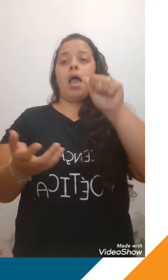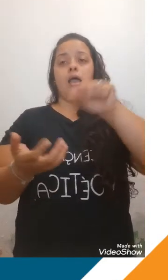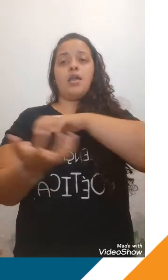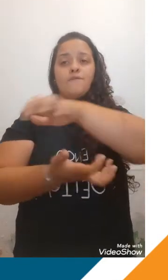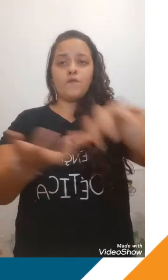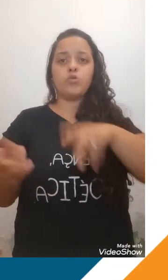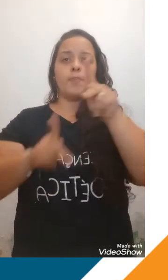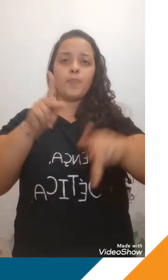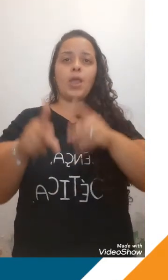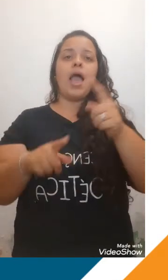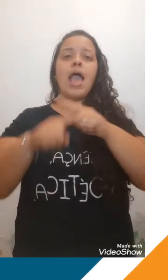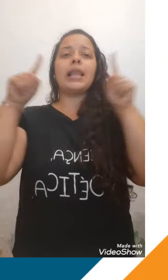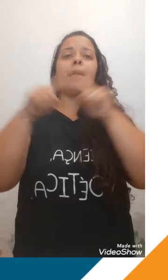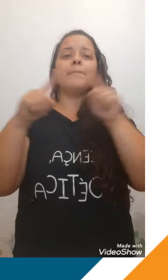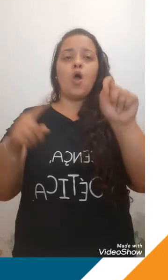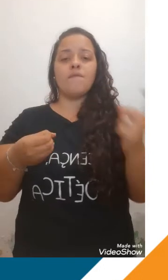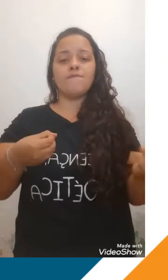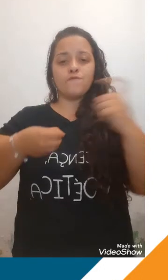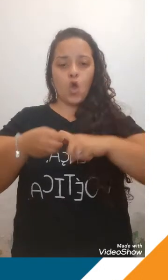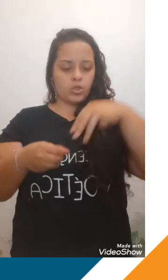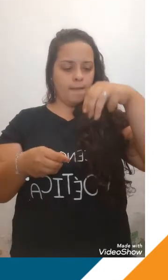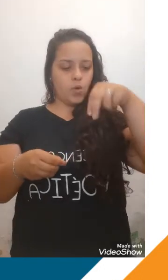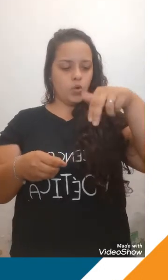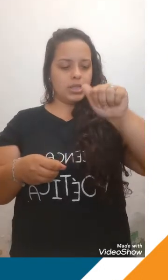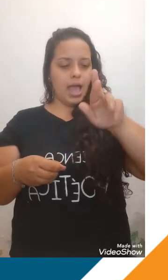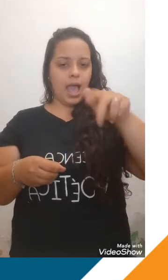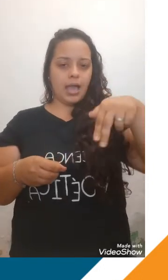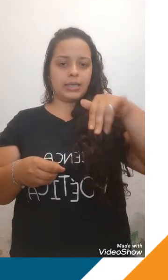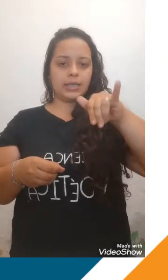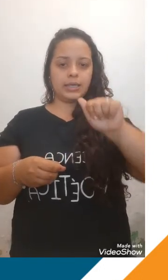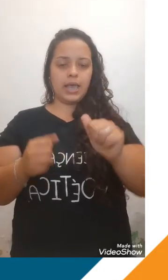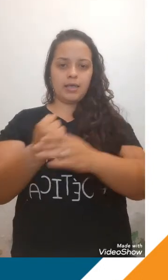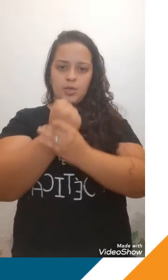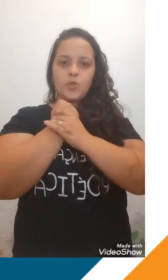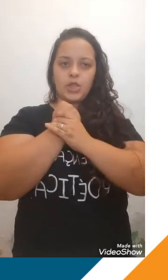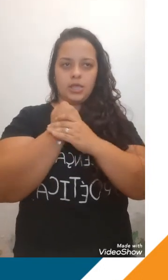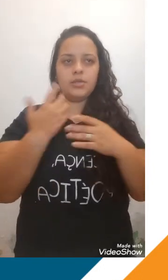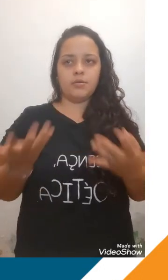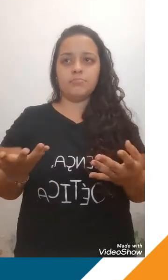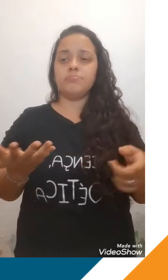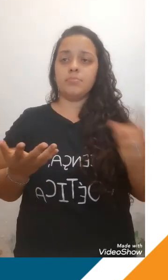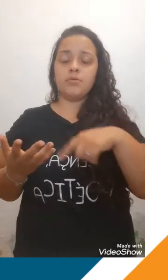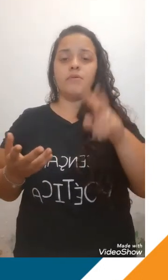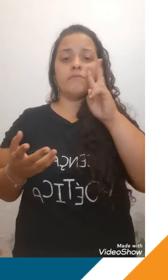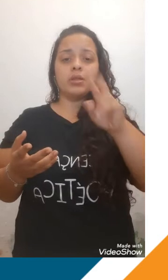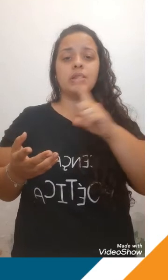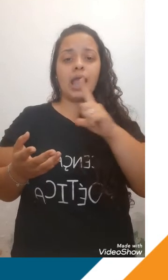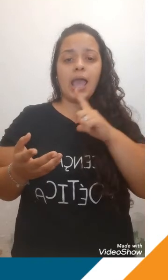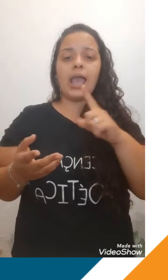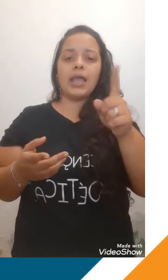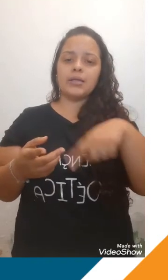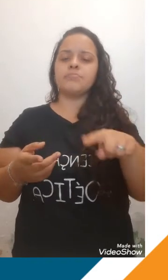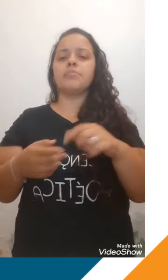da monarquia. Ora, você poderia não lembrar exatamente das reivindicações das revoltas regenciais populares que